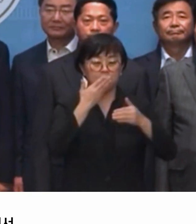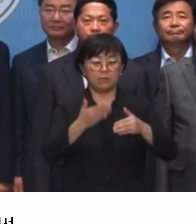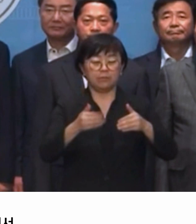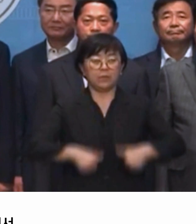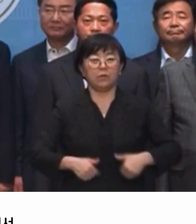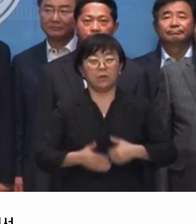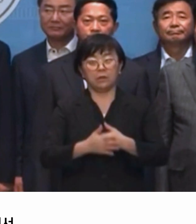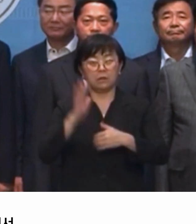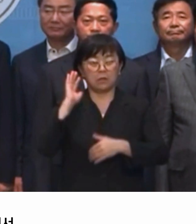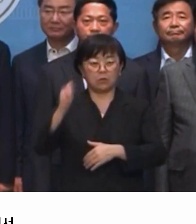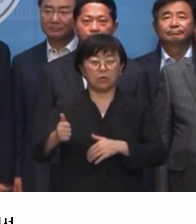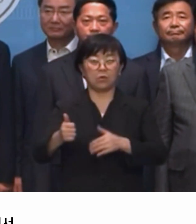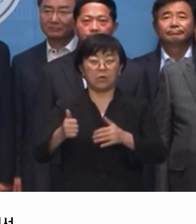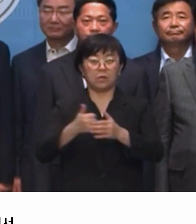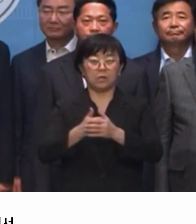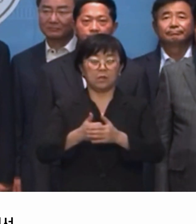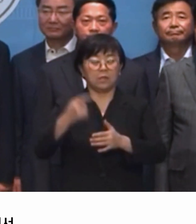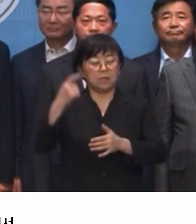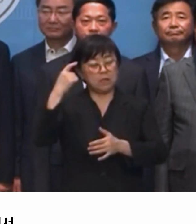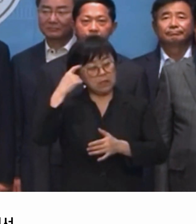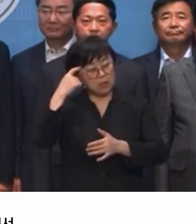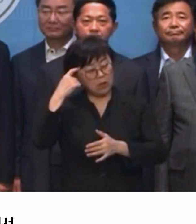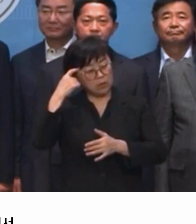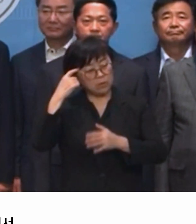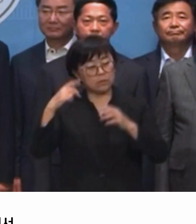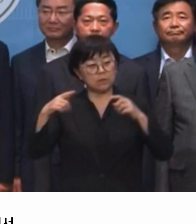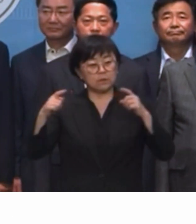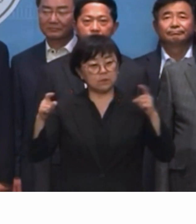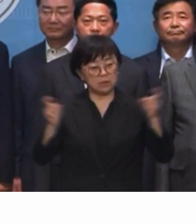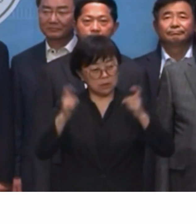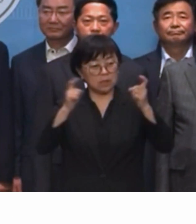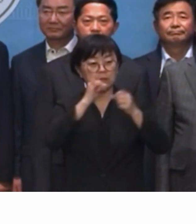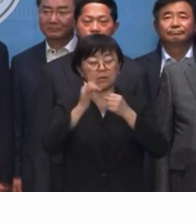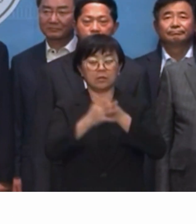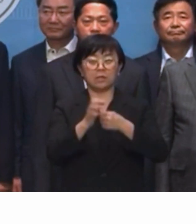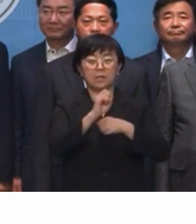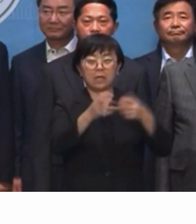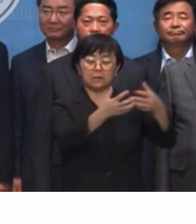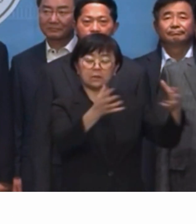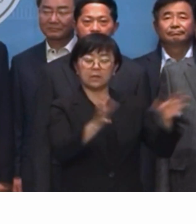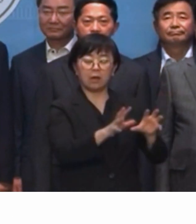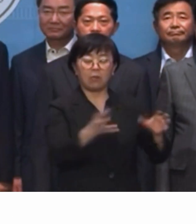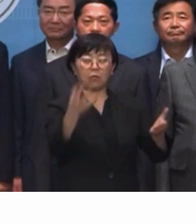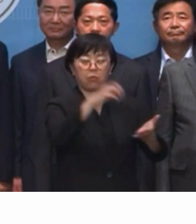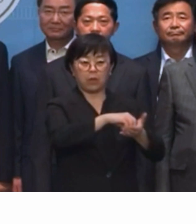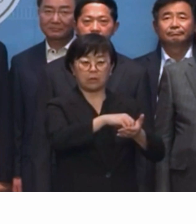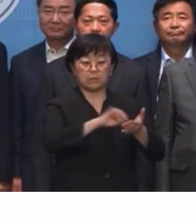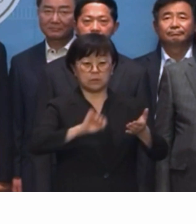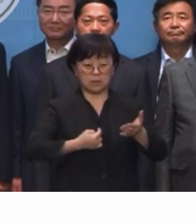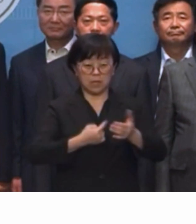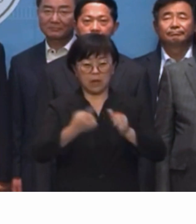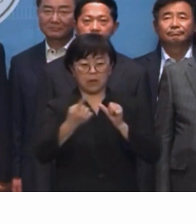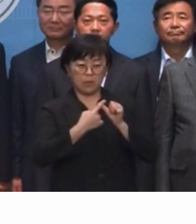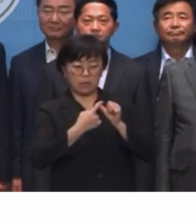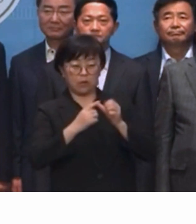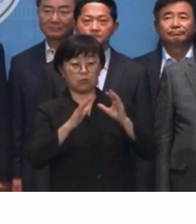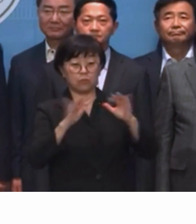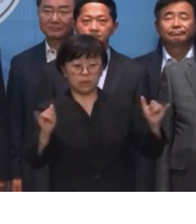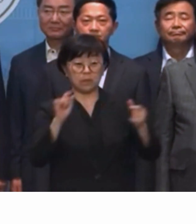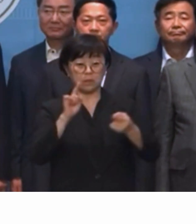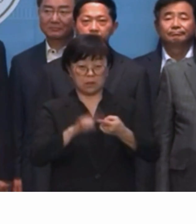대통령은 철지난 이념 전쟁에 몰두하면서 야당을 포함하여 자신에게 비판적인